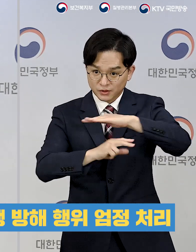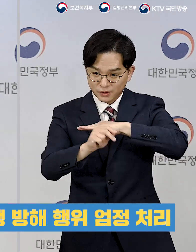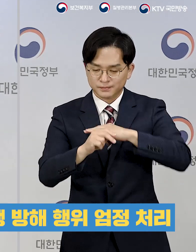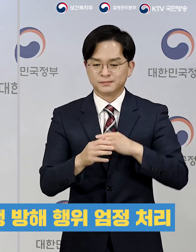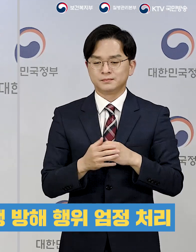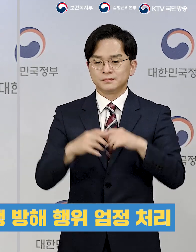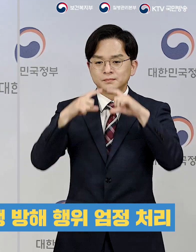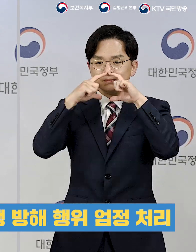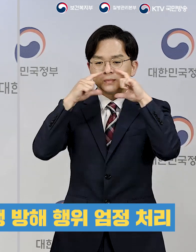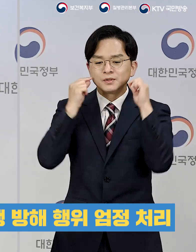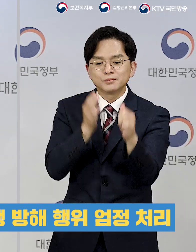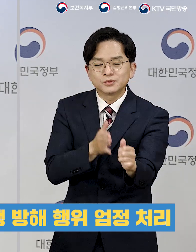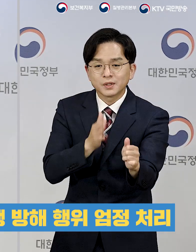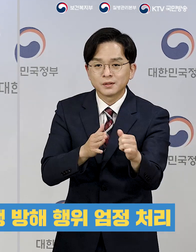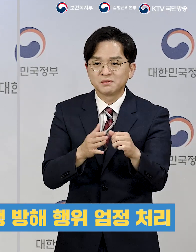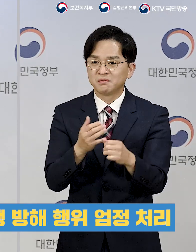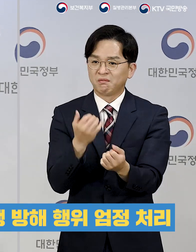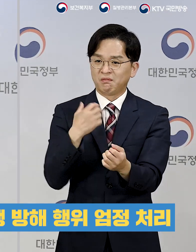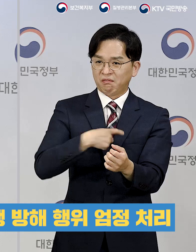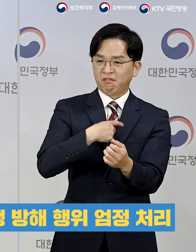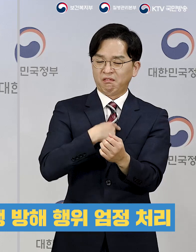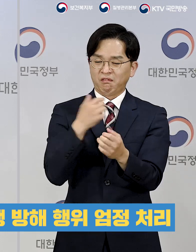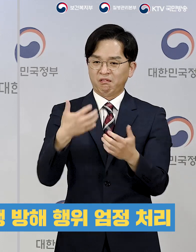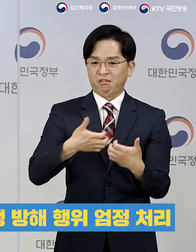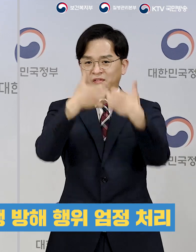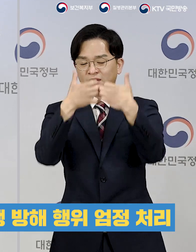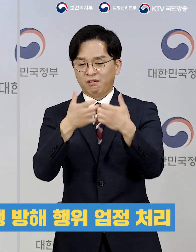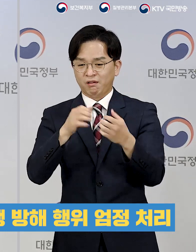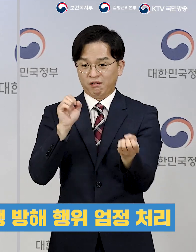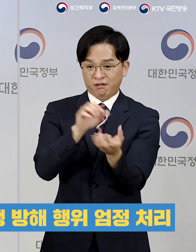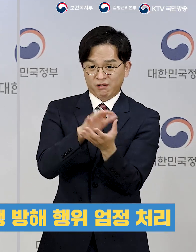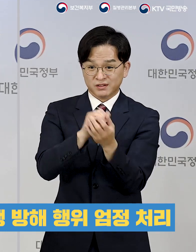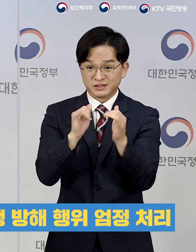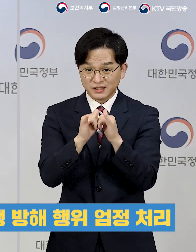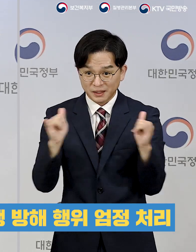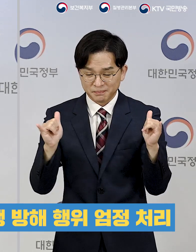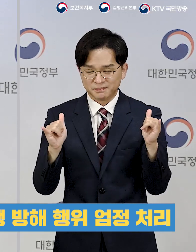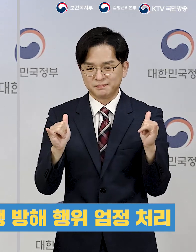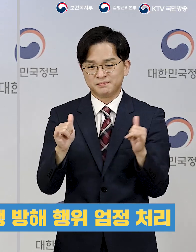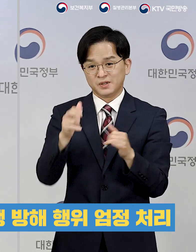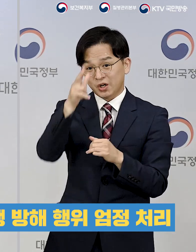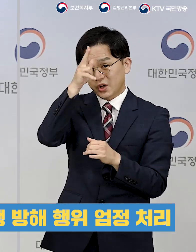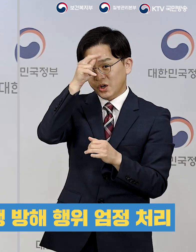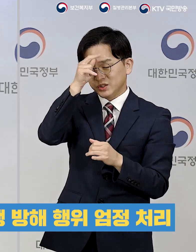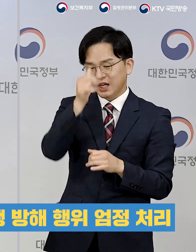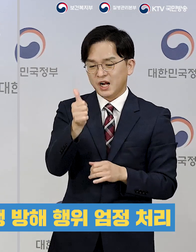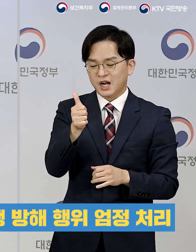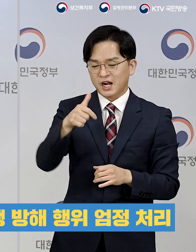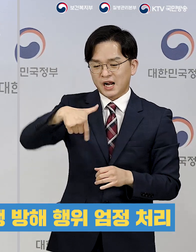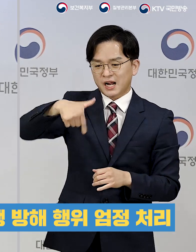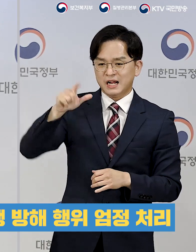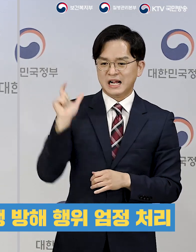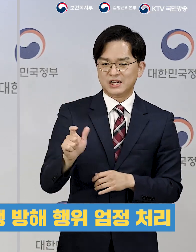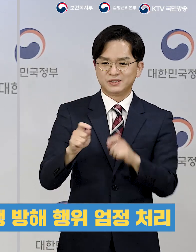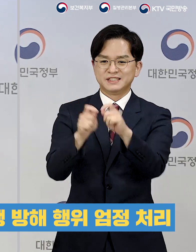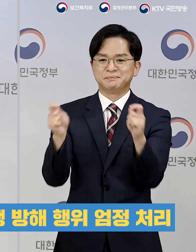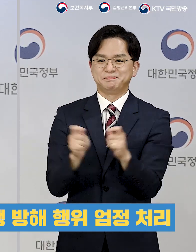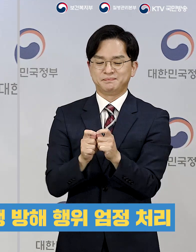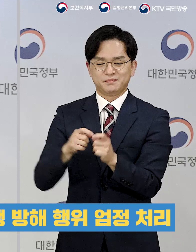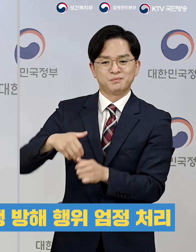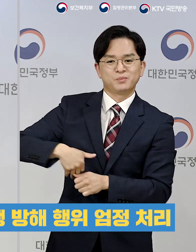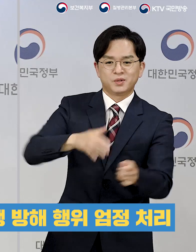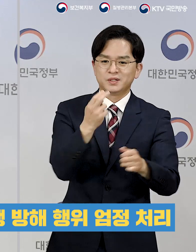마스크 착용 요청에 대하여 운전자를 폭행하거나 운행을 방해하는 행위는 강력팀에서 전담